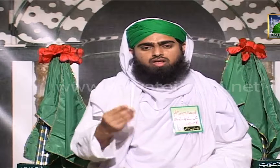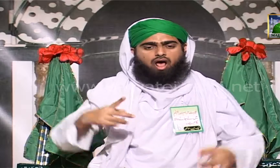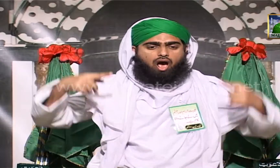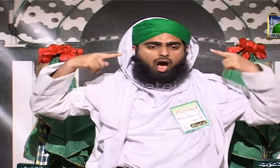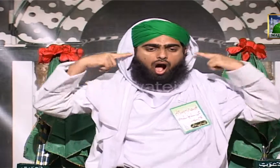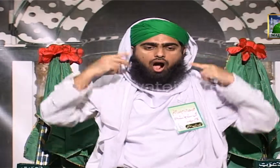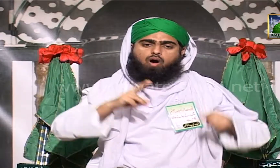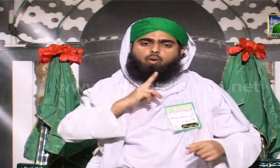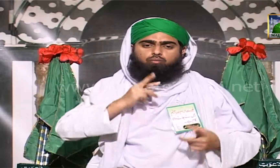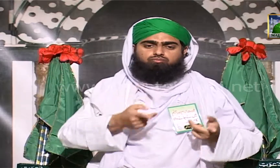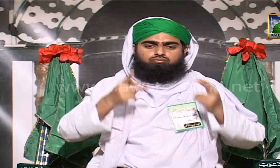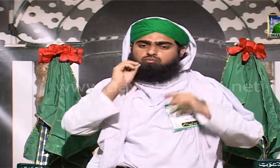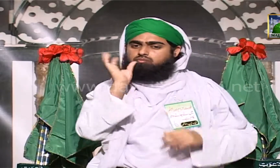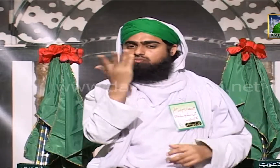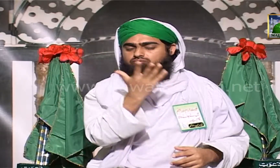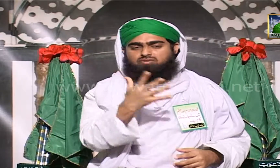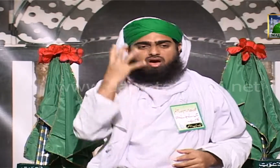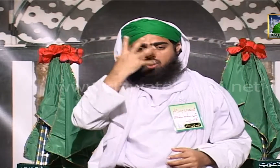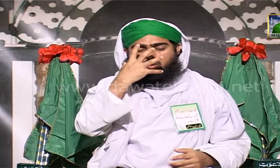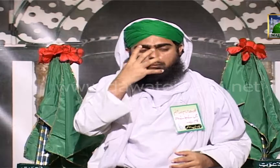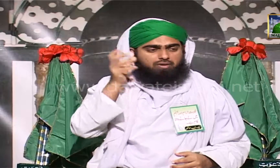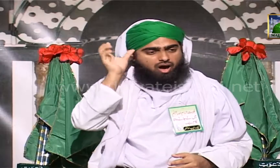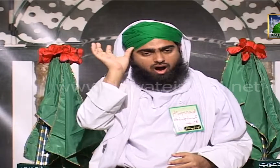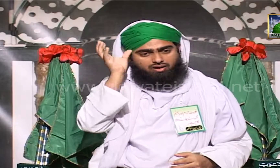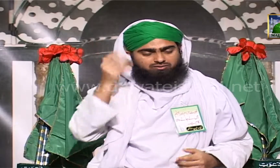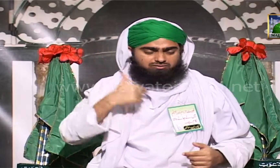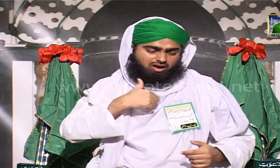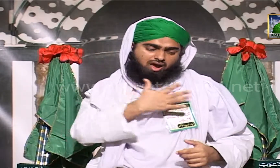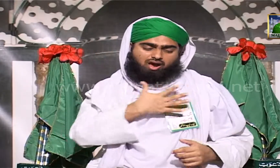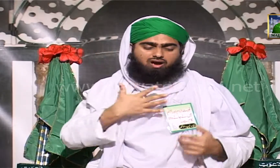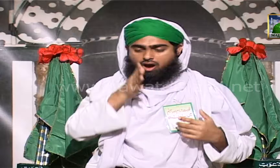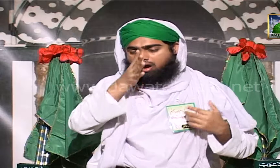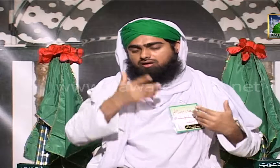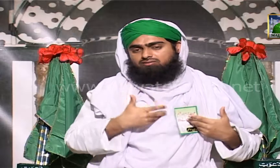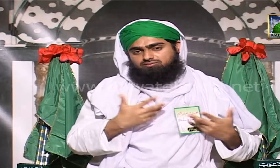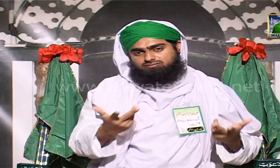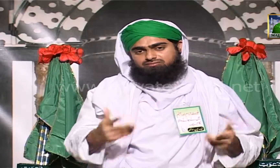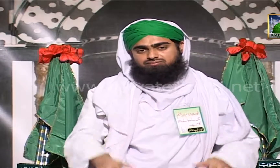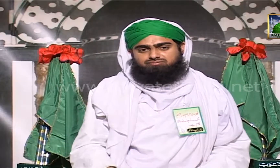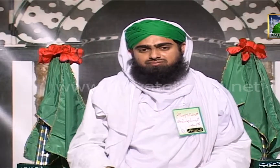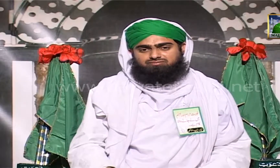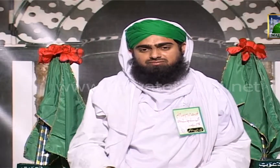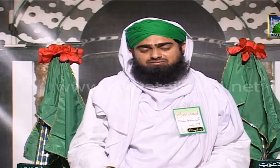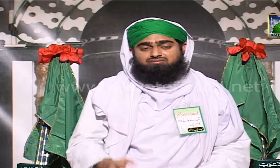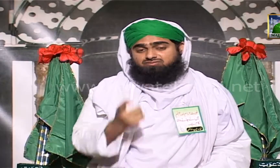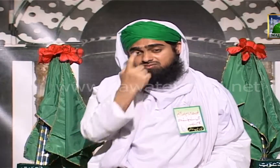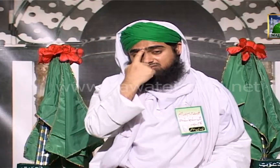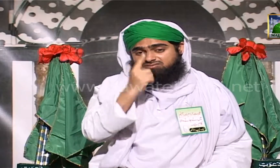روح بلالی نہ رہی، فلسفہ رہ گیا تلقین غزالی نہ رہی۔ واقعی ہم لوگوں کا اب یہی حال نہیں ہے